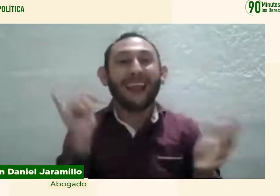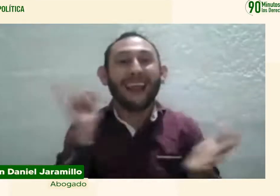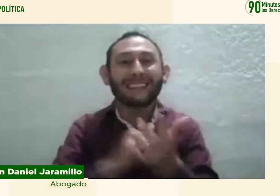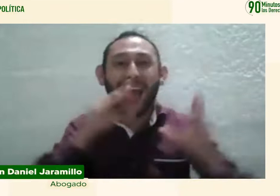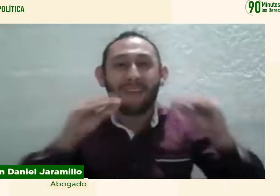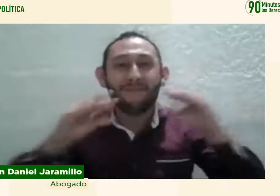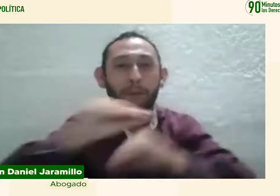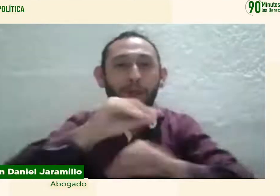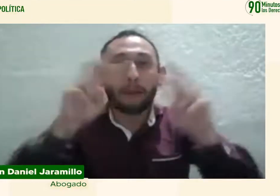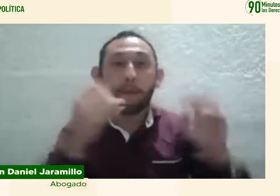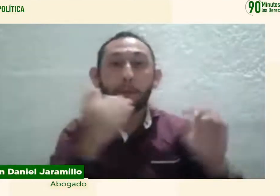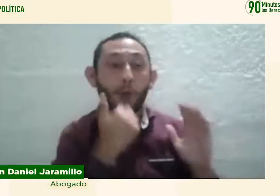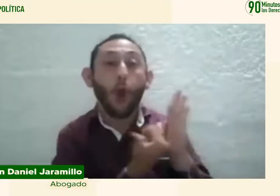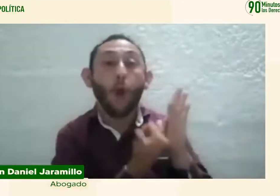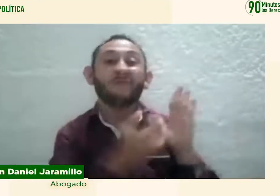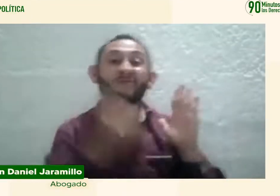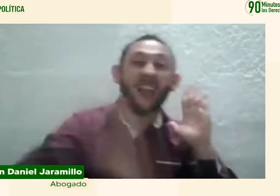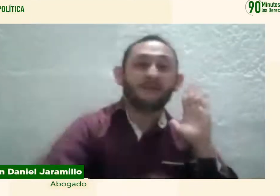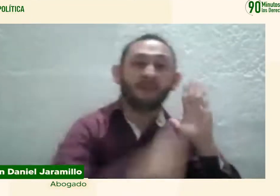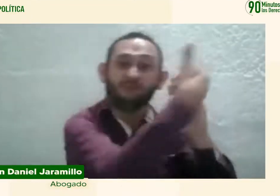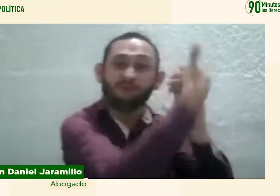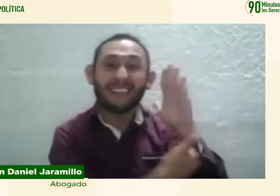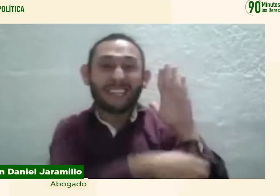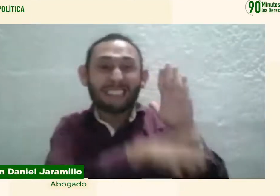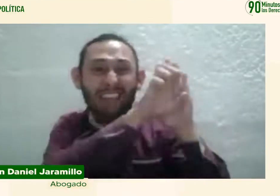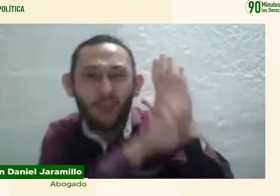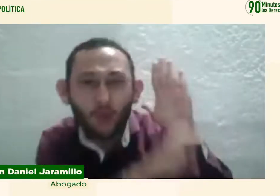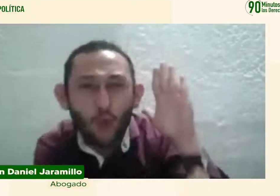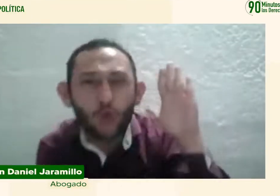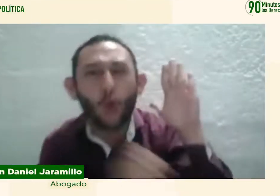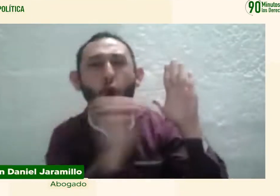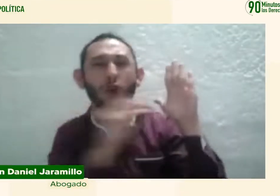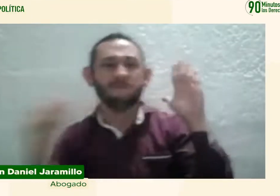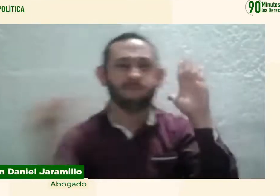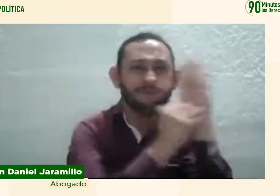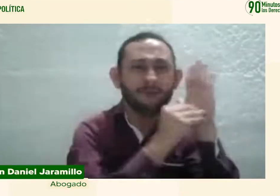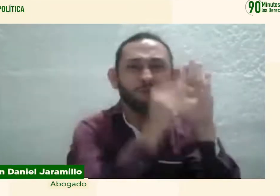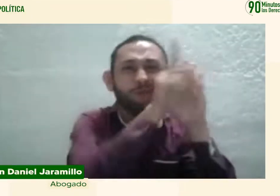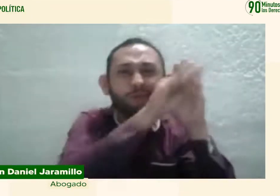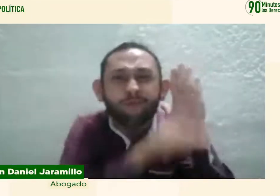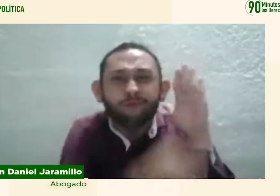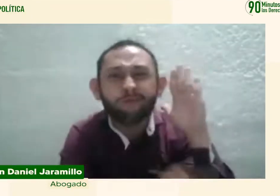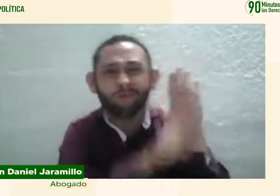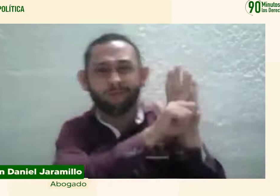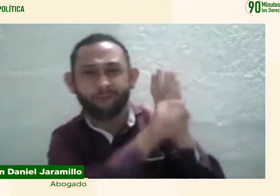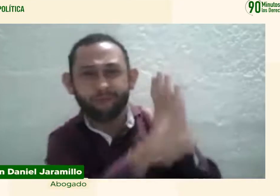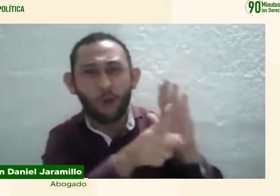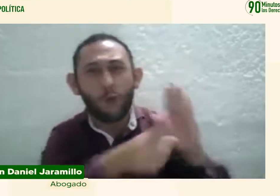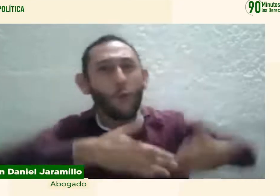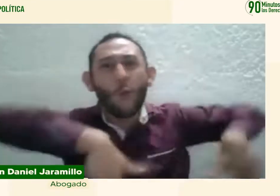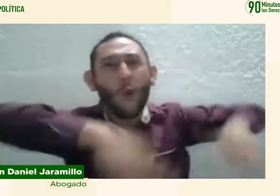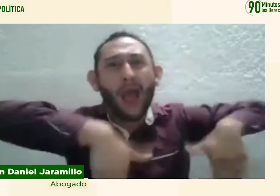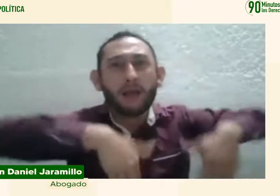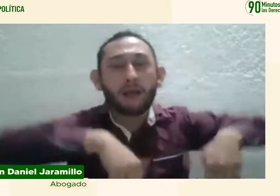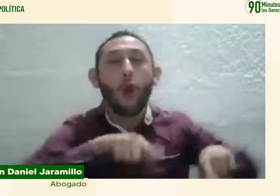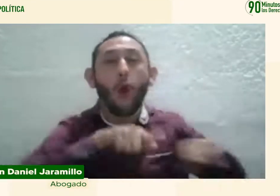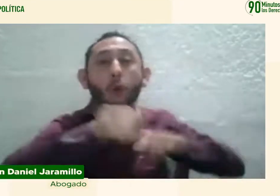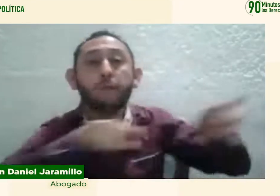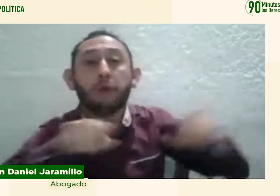democrática se puede enfocar en el candidato que desee y teniendo en cuenta por ejemplo todo el tema legislativo y